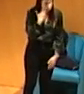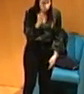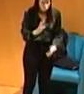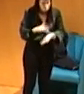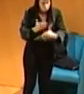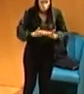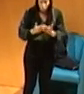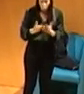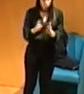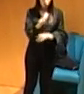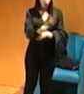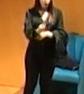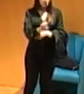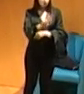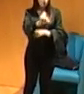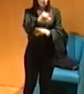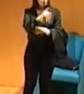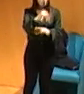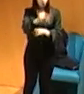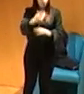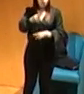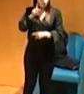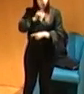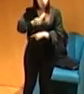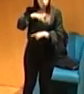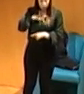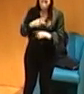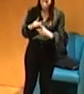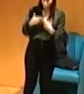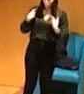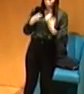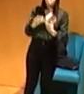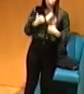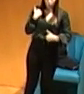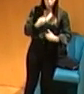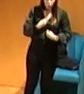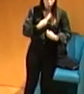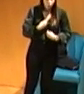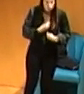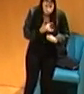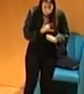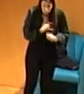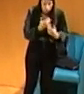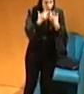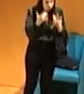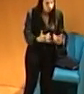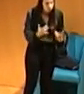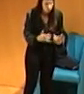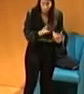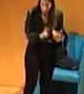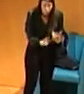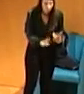le handicap de Géraldine. Et je dirais que le désespoir des parents d'adultes, il est réel, il